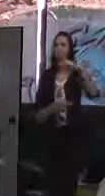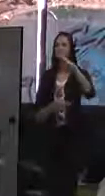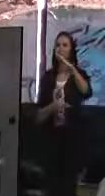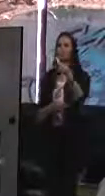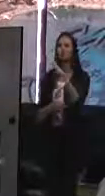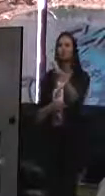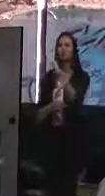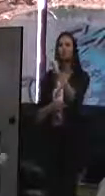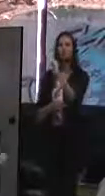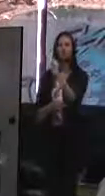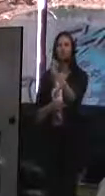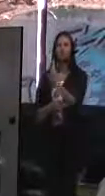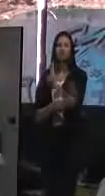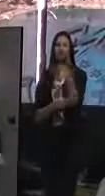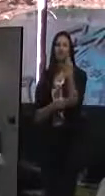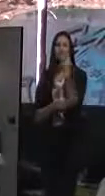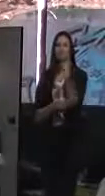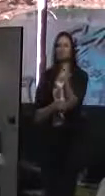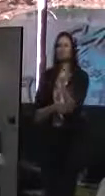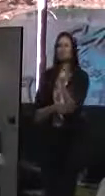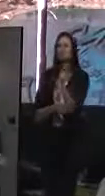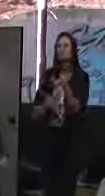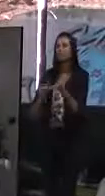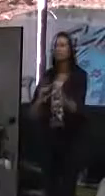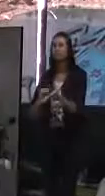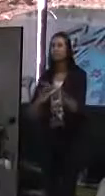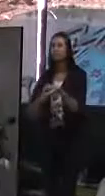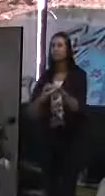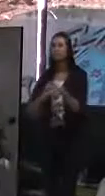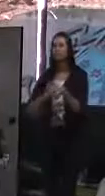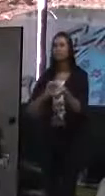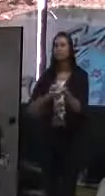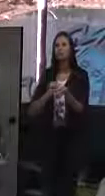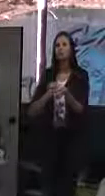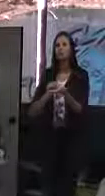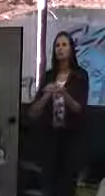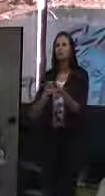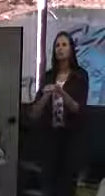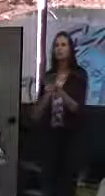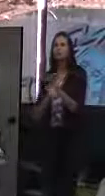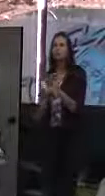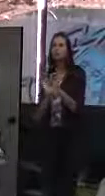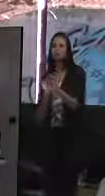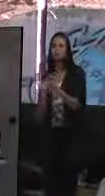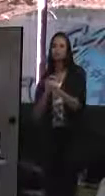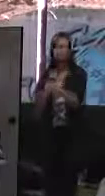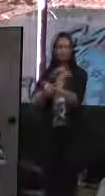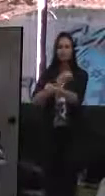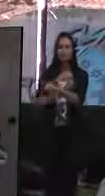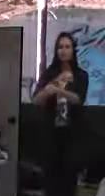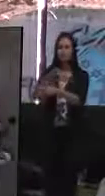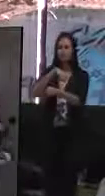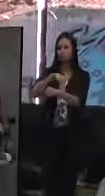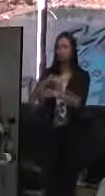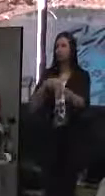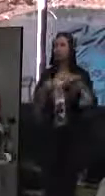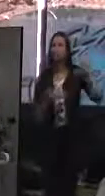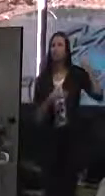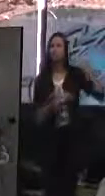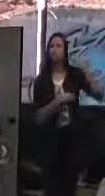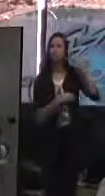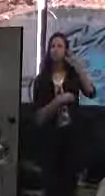Porto, falando do descaso de São Miguel, vereador Fabrício, falando também